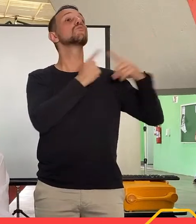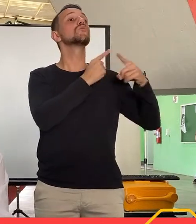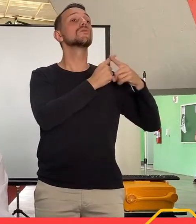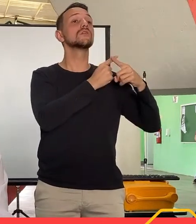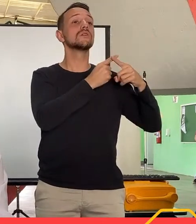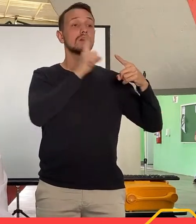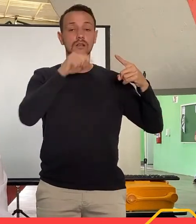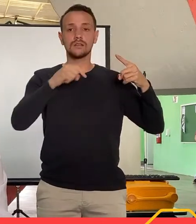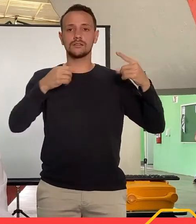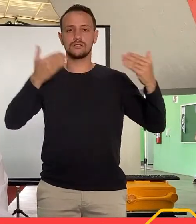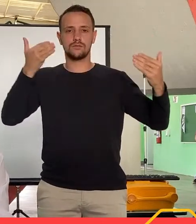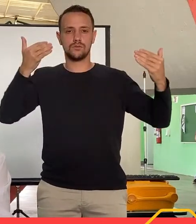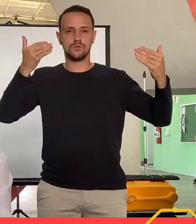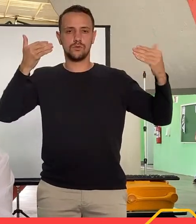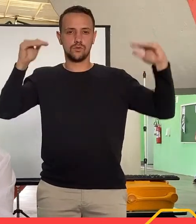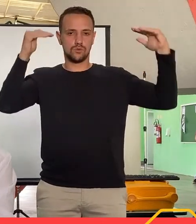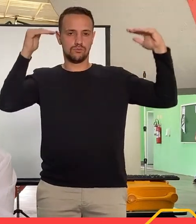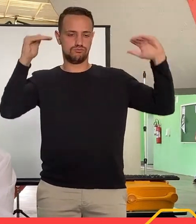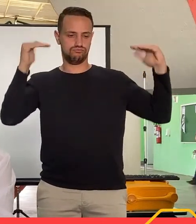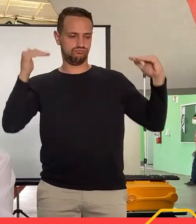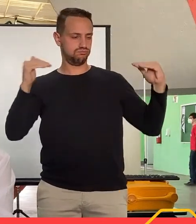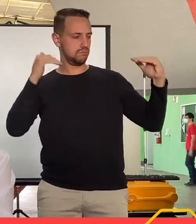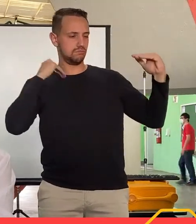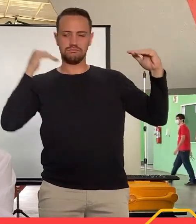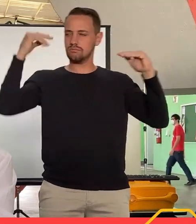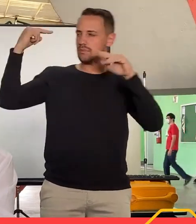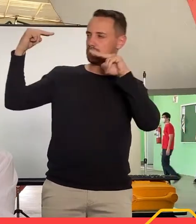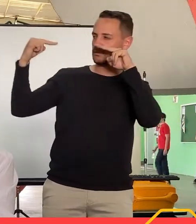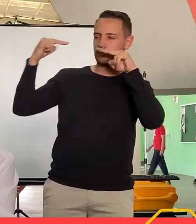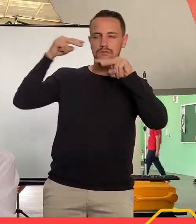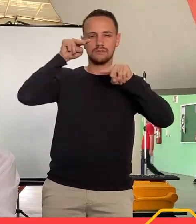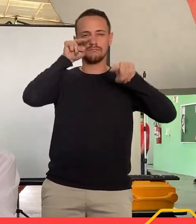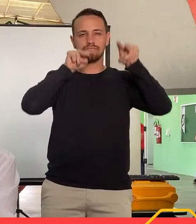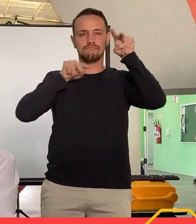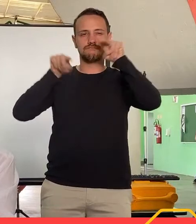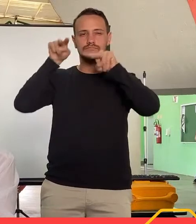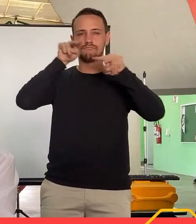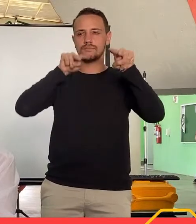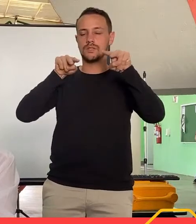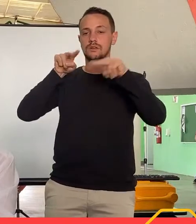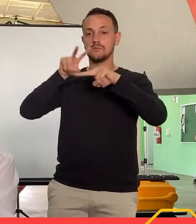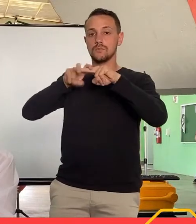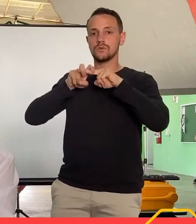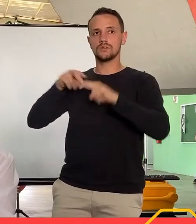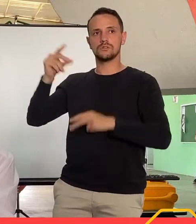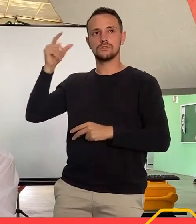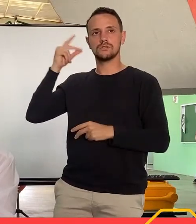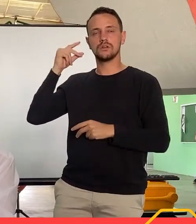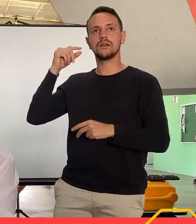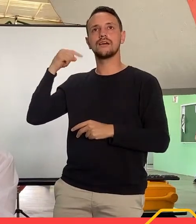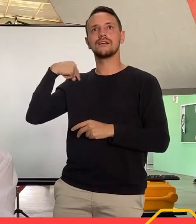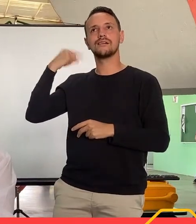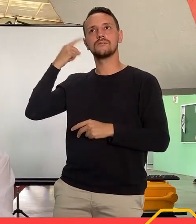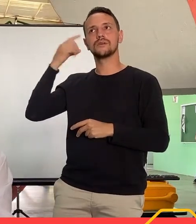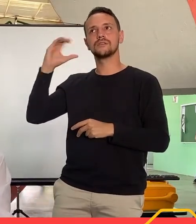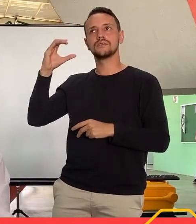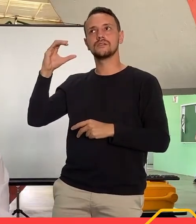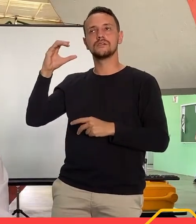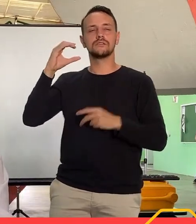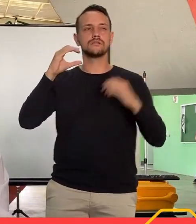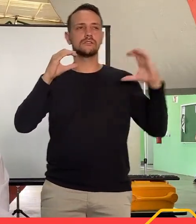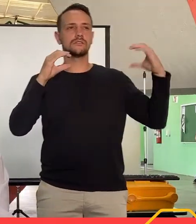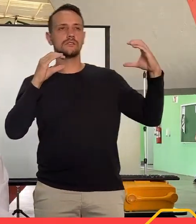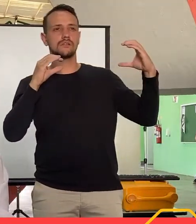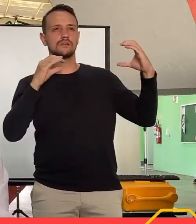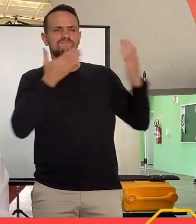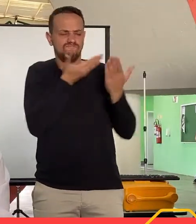que os físicos ao tempo do Newton entendiam que ele estava fazendo ciência. Agora,